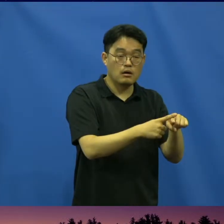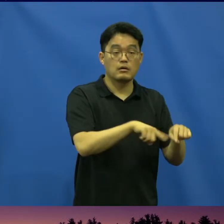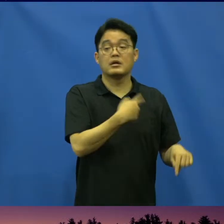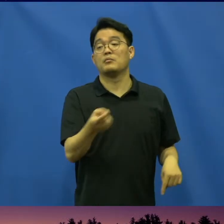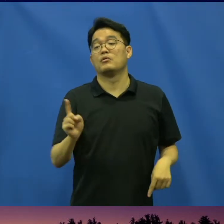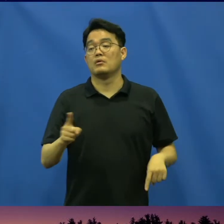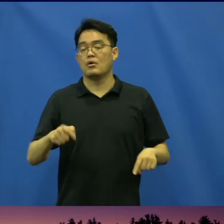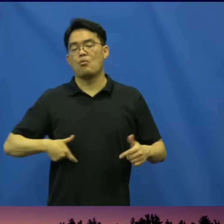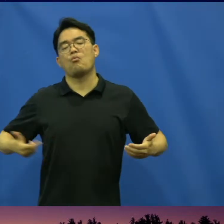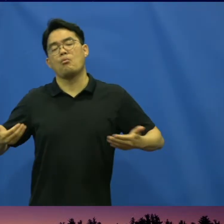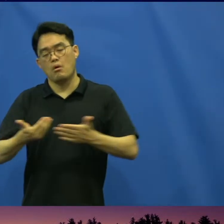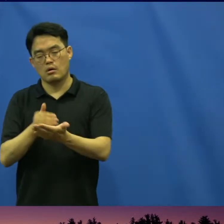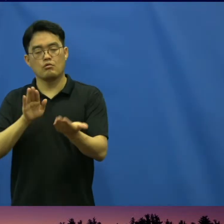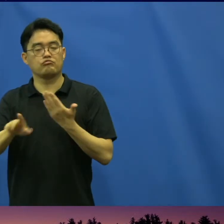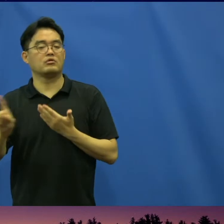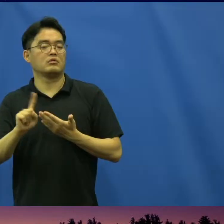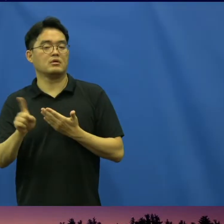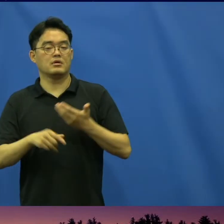사용하십니다.